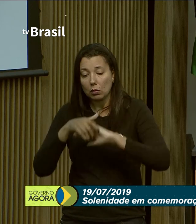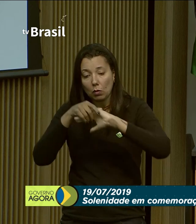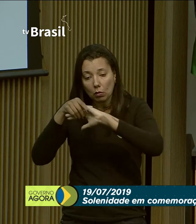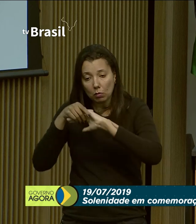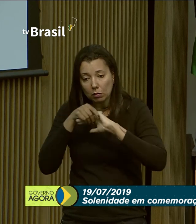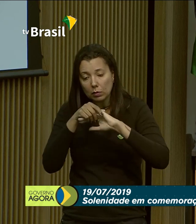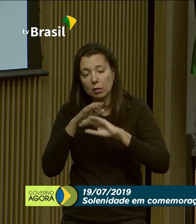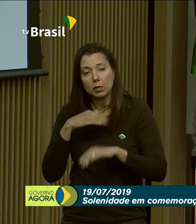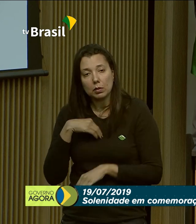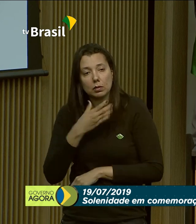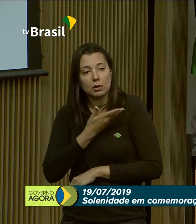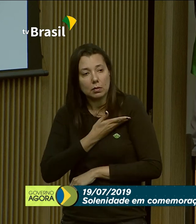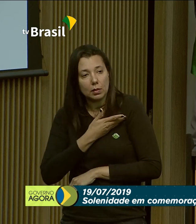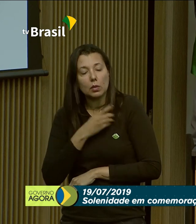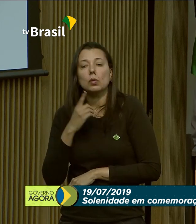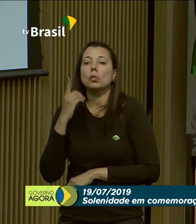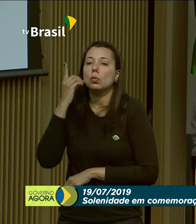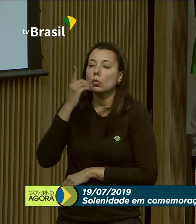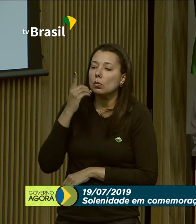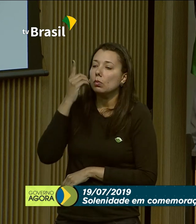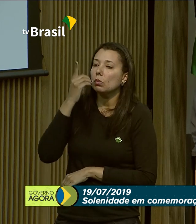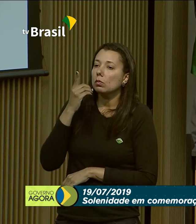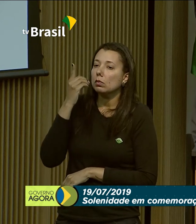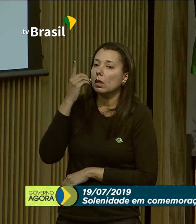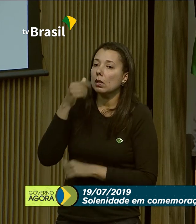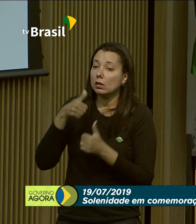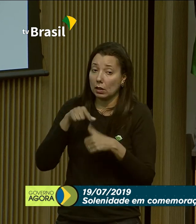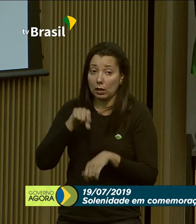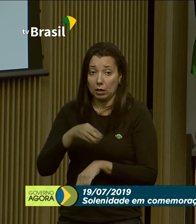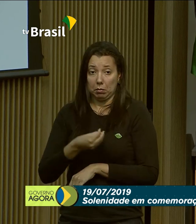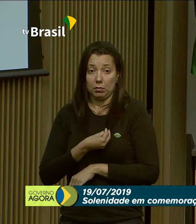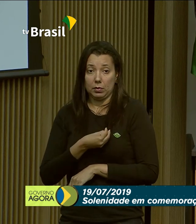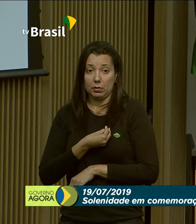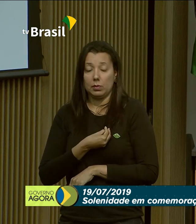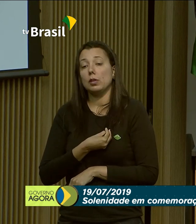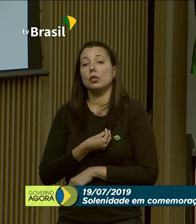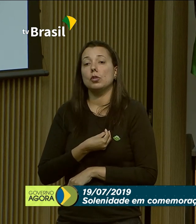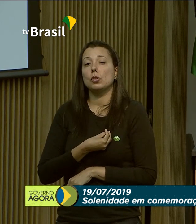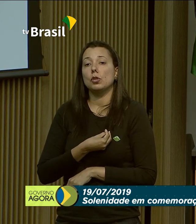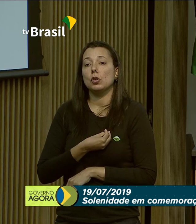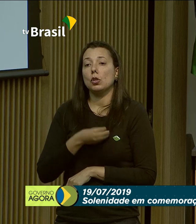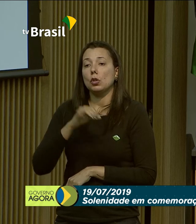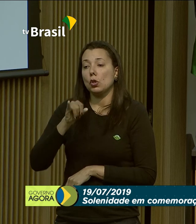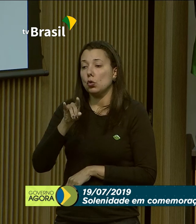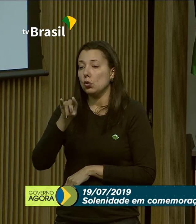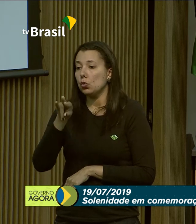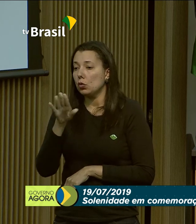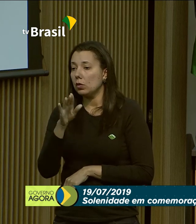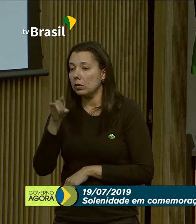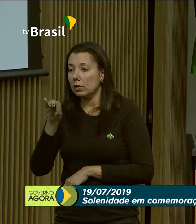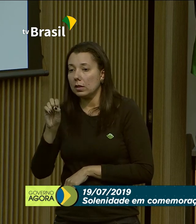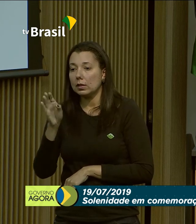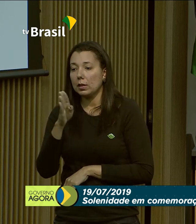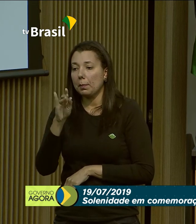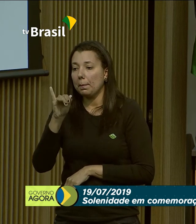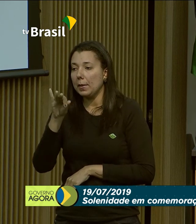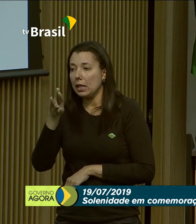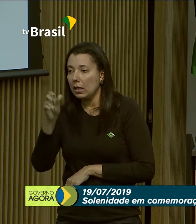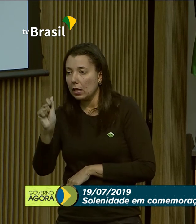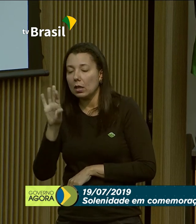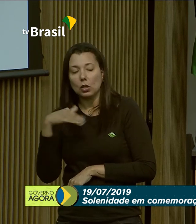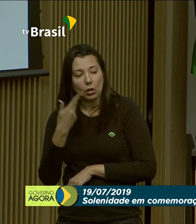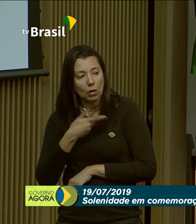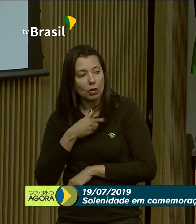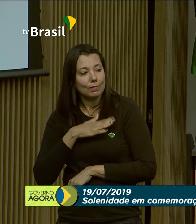meus companheiros deputados, colegas deputados que aqui estão, o Júlio César Ribeiro, a Bia Kisses, nossa